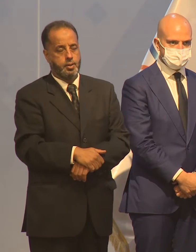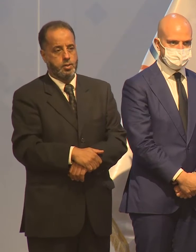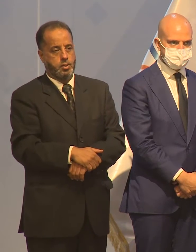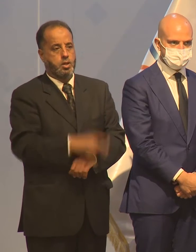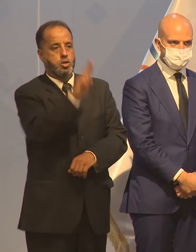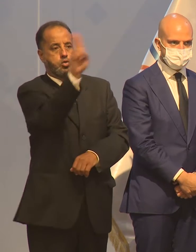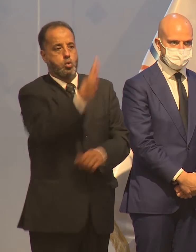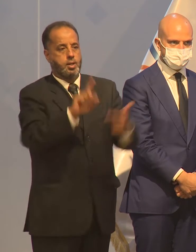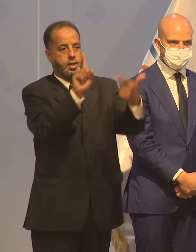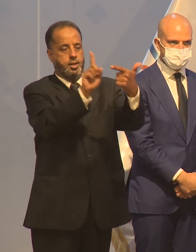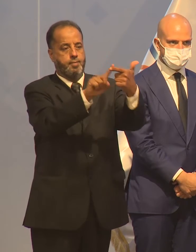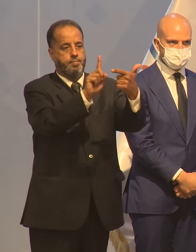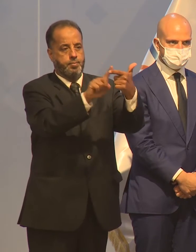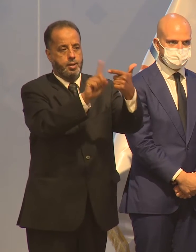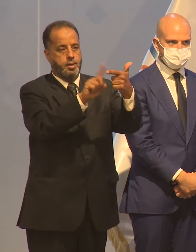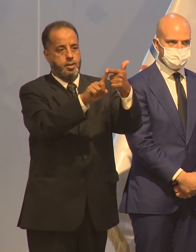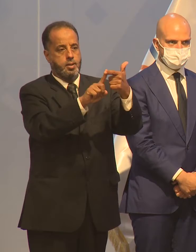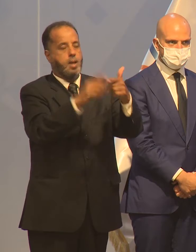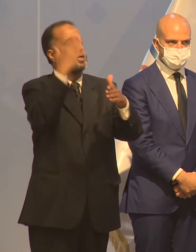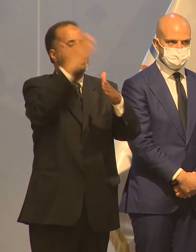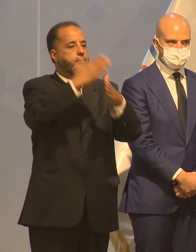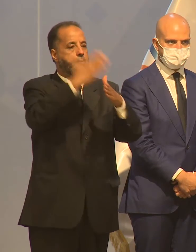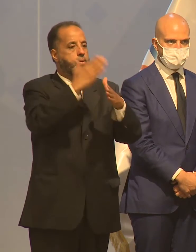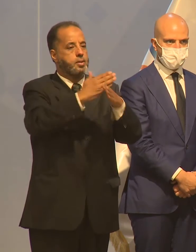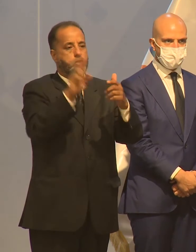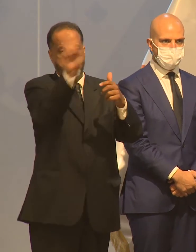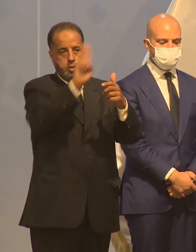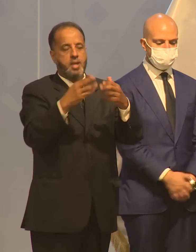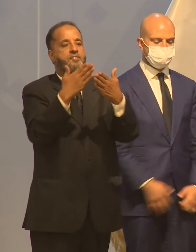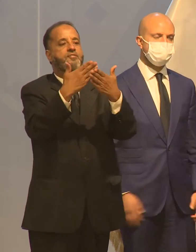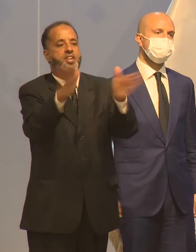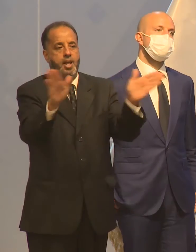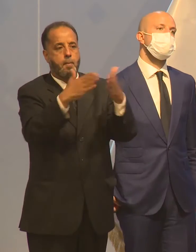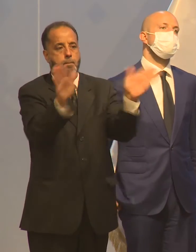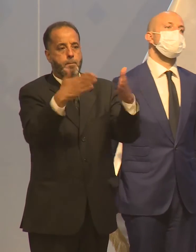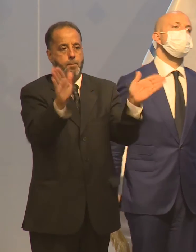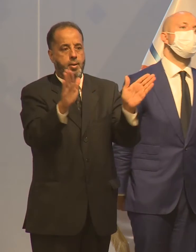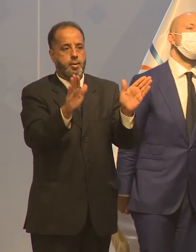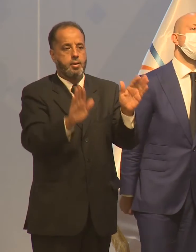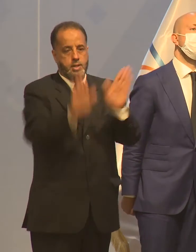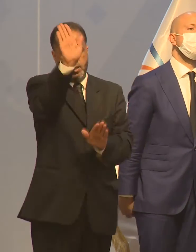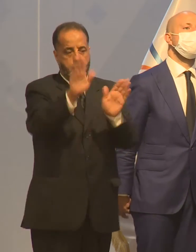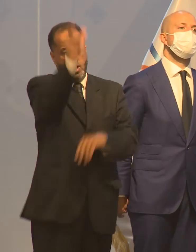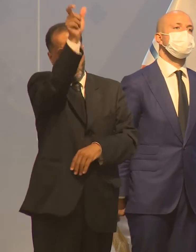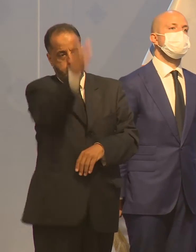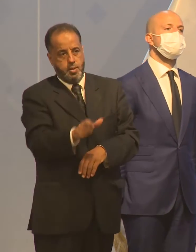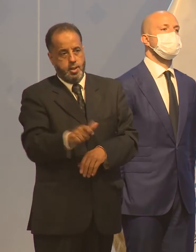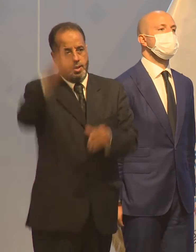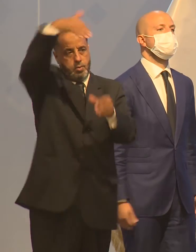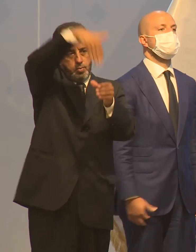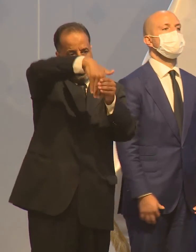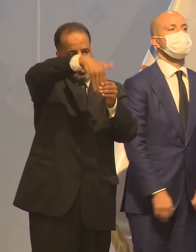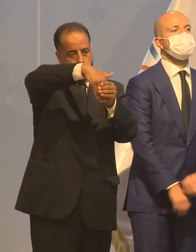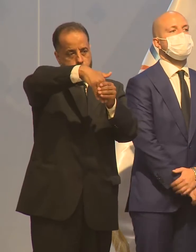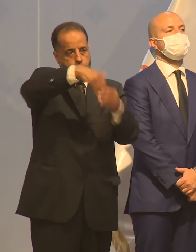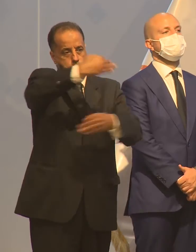2021. السؤال الثاني، متى سيكون أو متى سيفتتح باب الترشح في الانتخابات